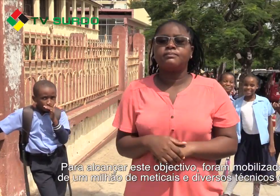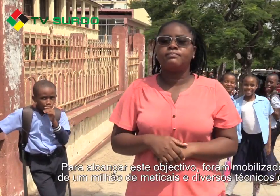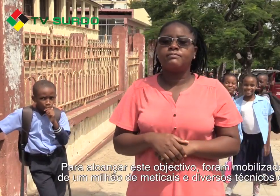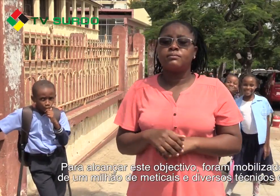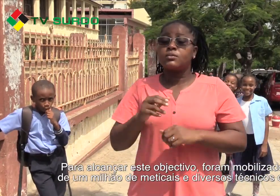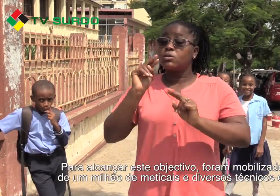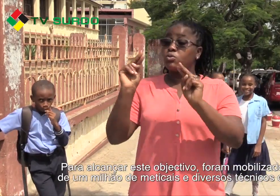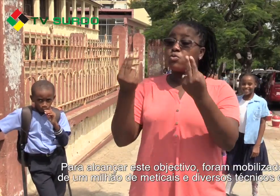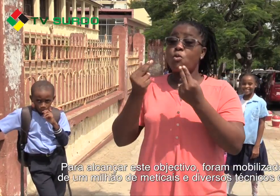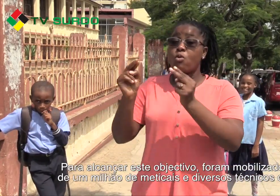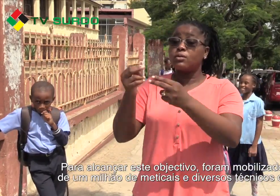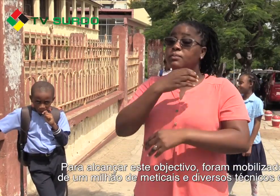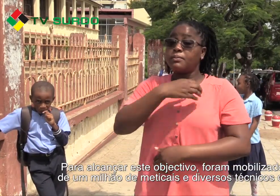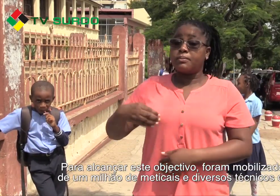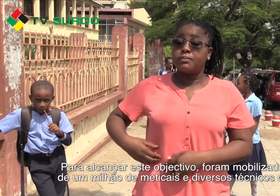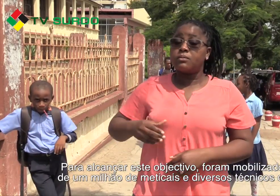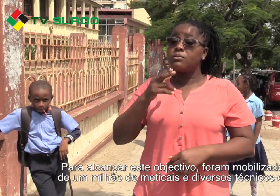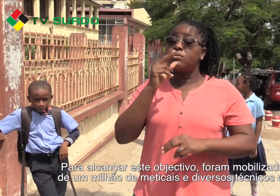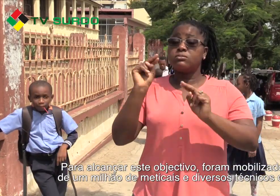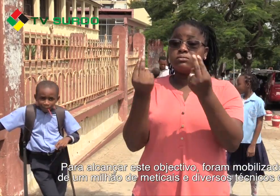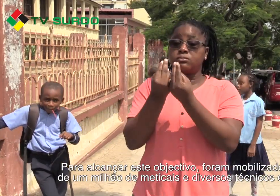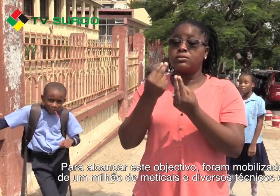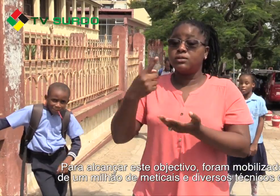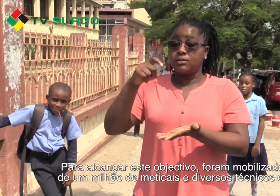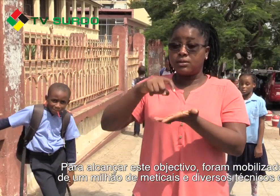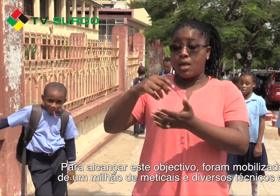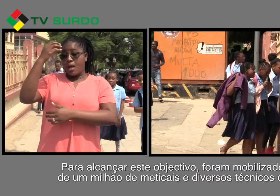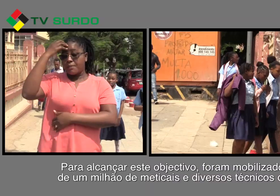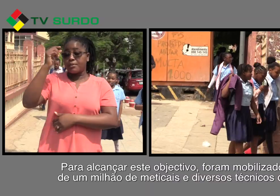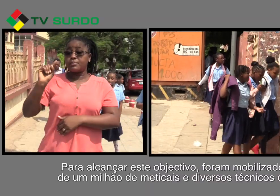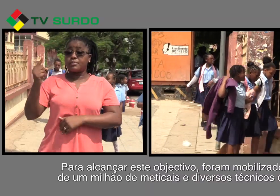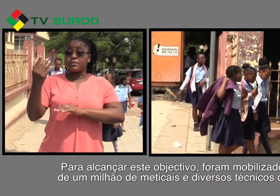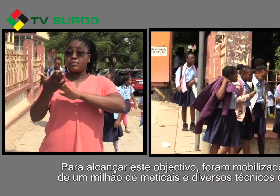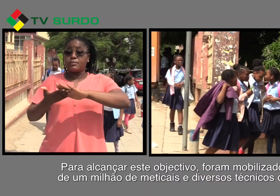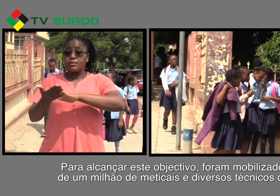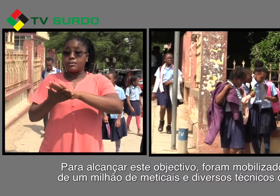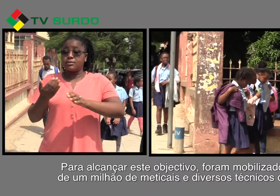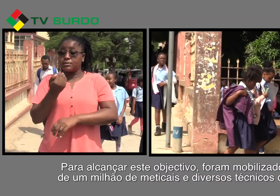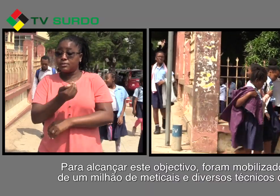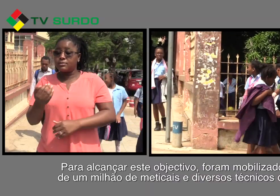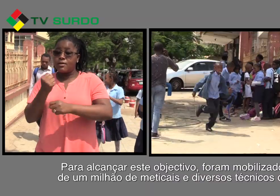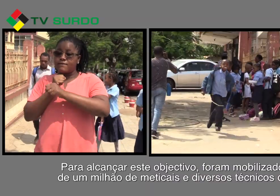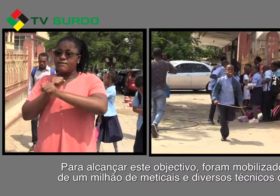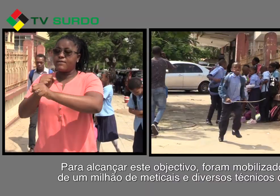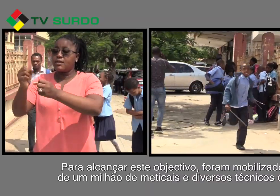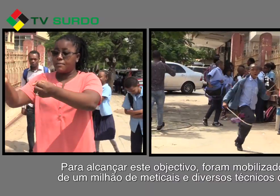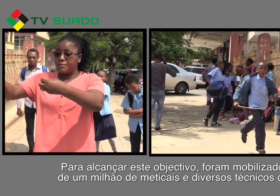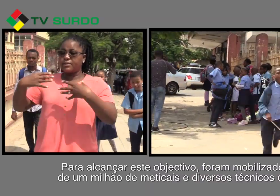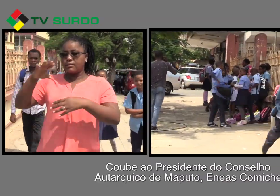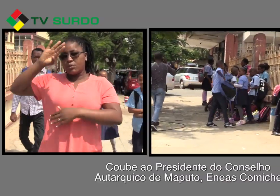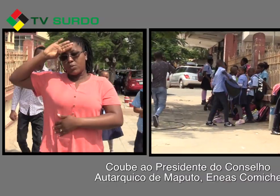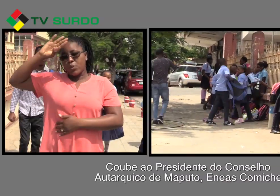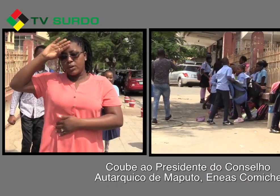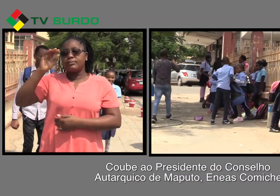alcançar este objetivo, foram mobilizados mais de 1 milhão de medicais e diversos técnicos da saúde. COBE é o